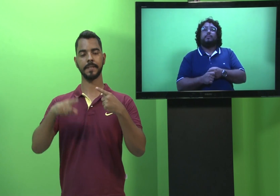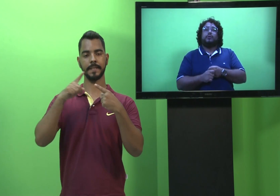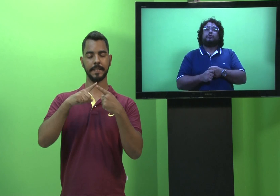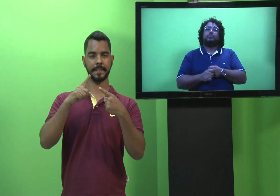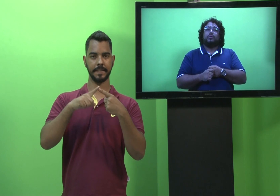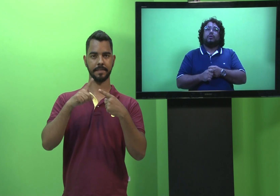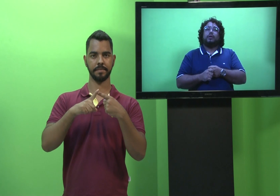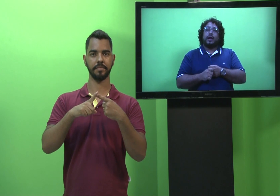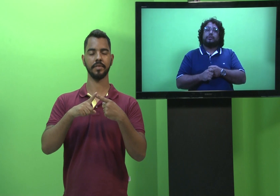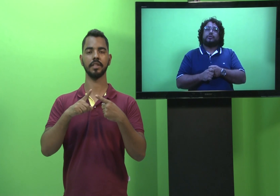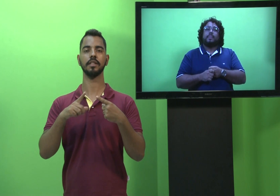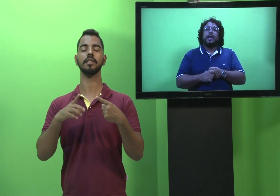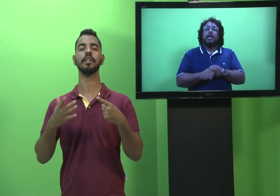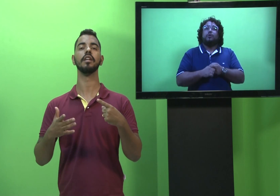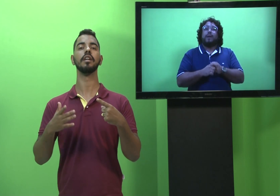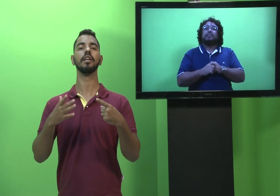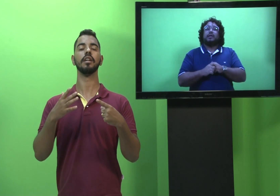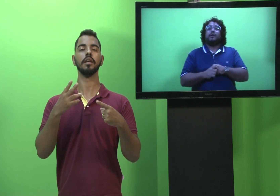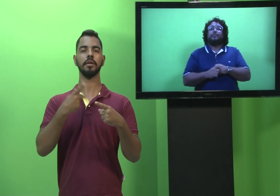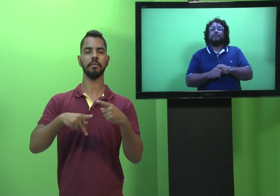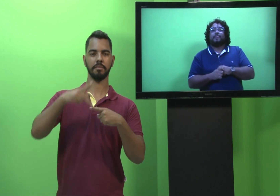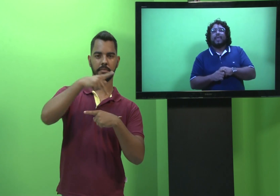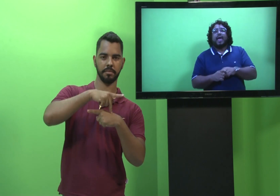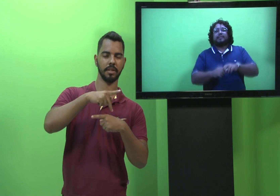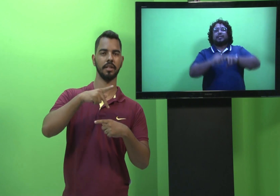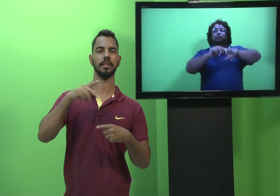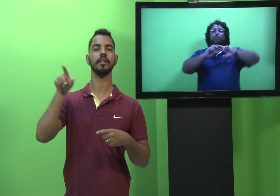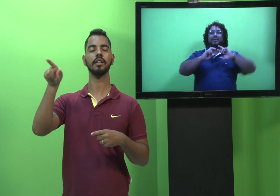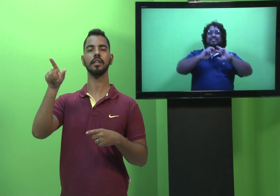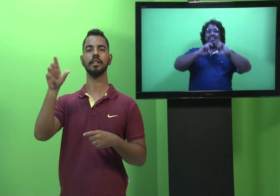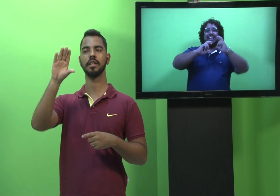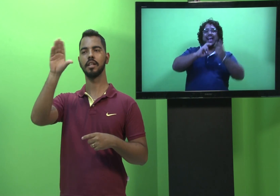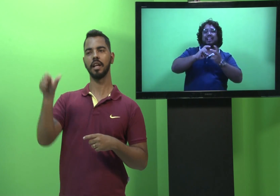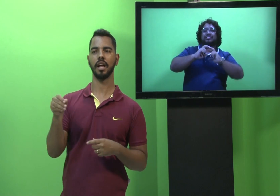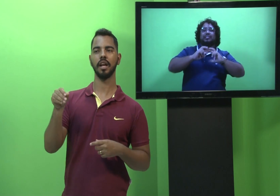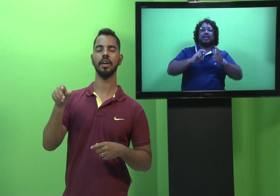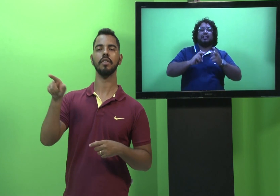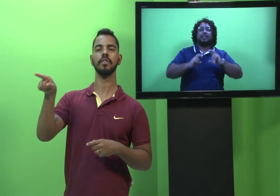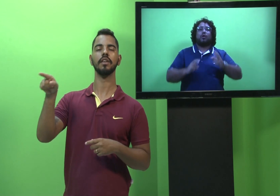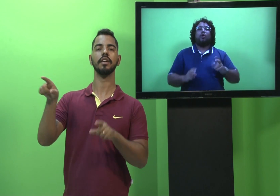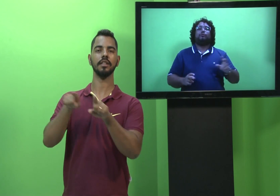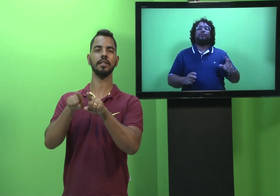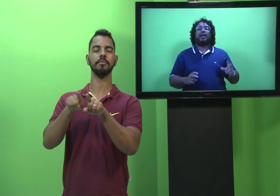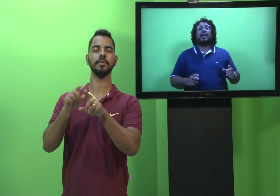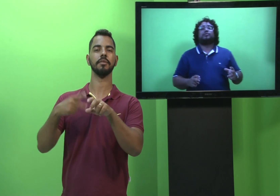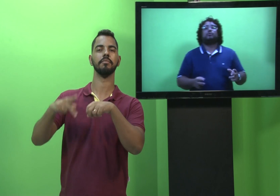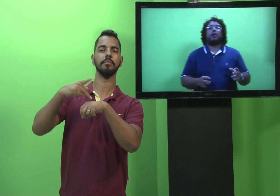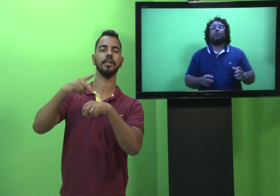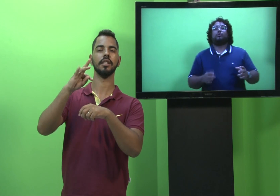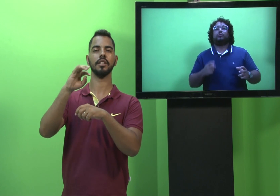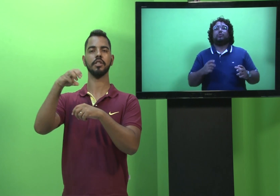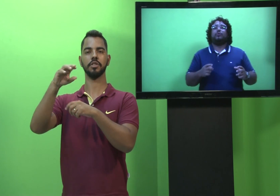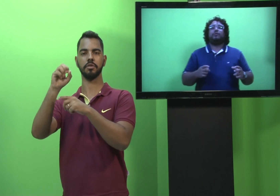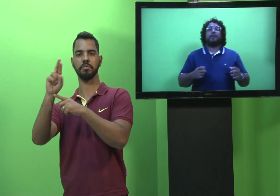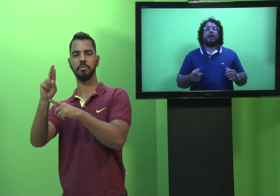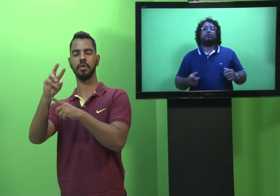pelo Timor-Leste, e o brasileiro. Essa duplicidade decorre do fracasso do acordo